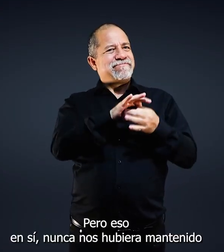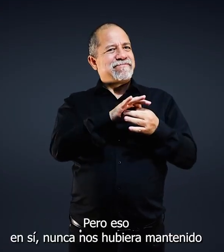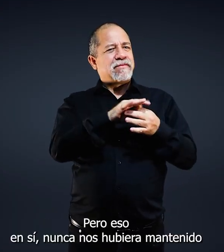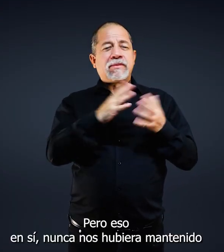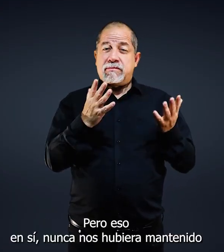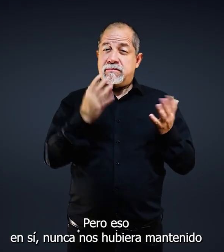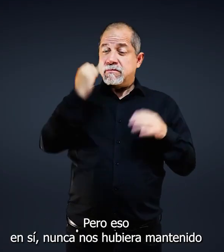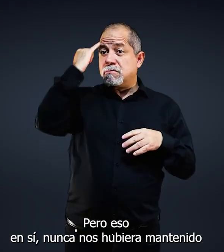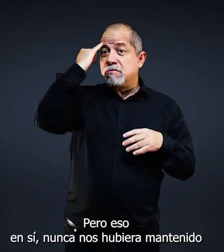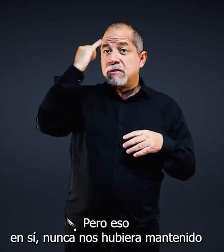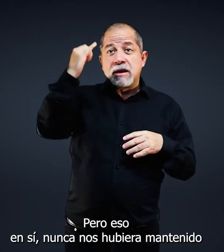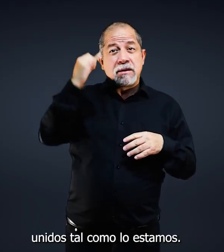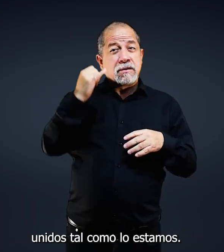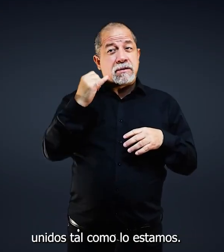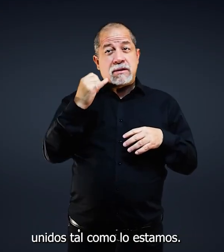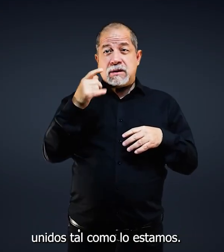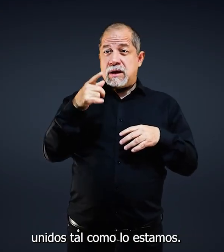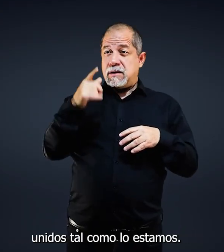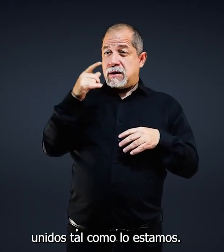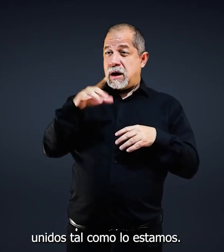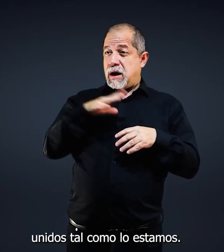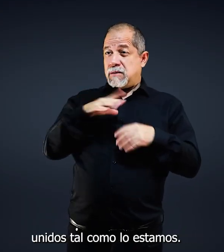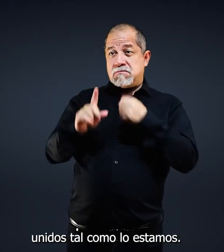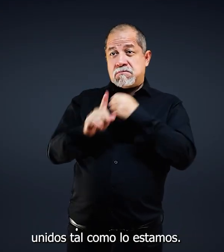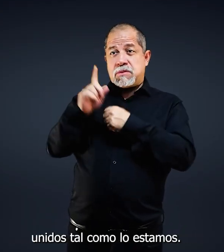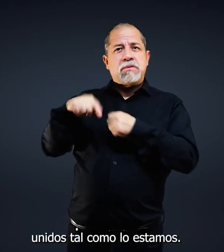nunca nos hubiera mantenido unidos tal como lo estamos.